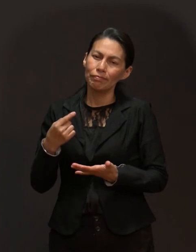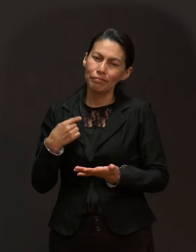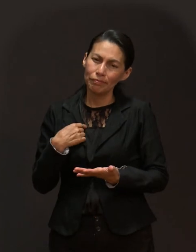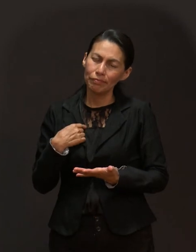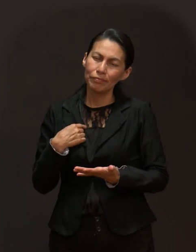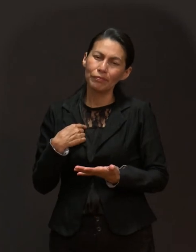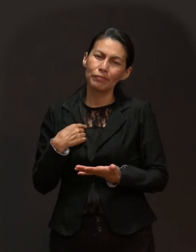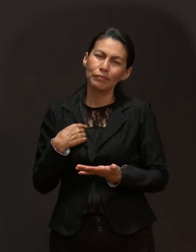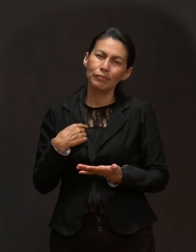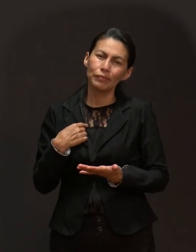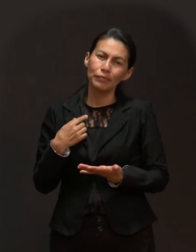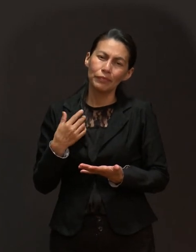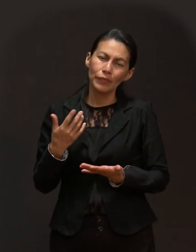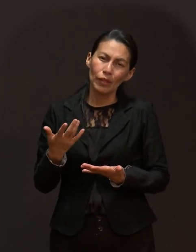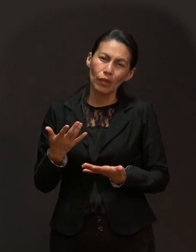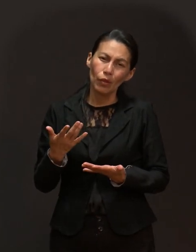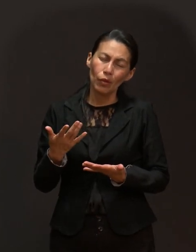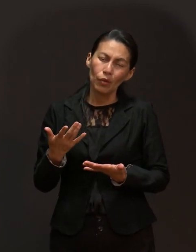cuando tú